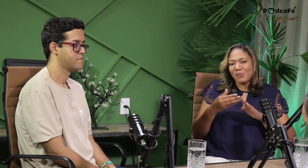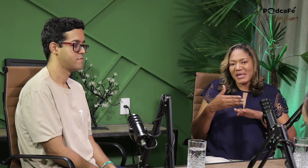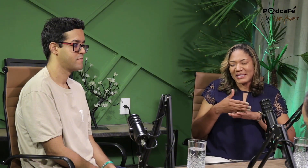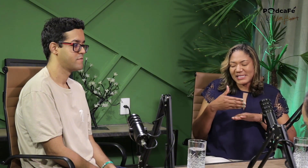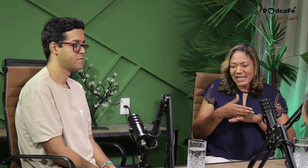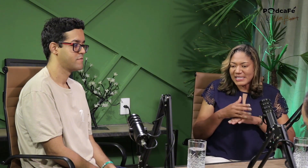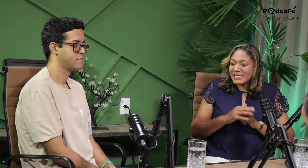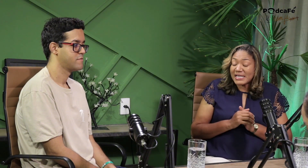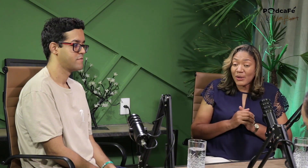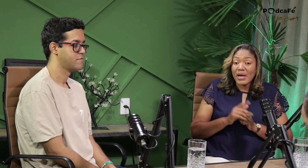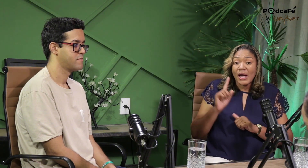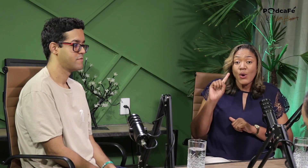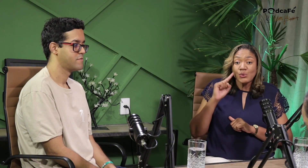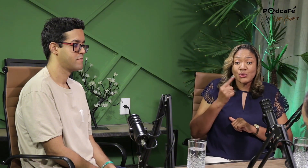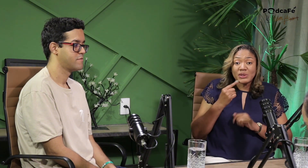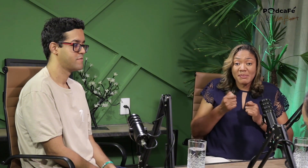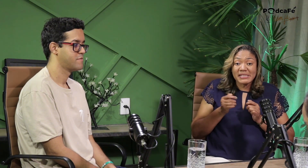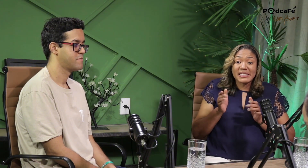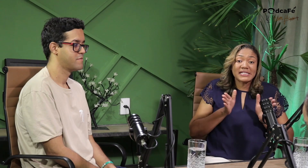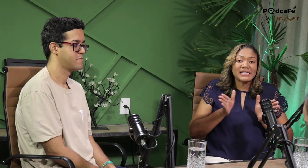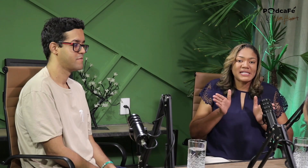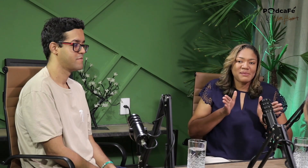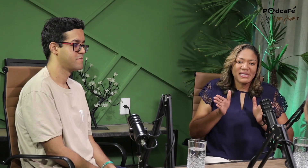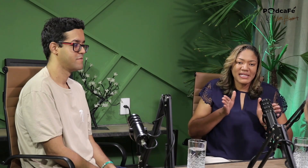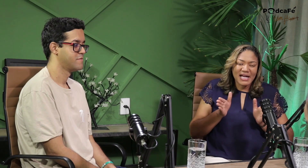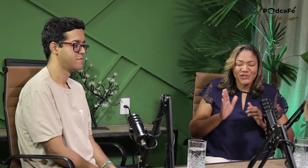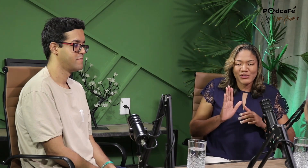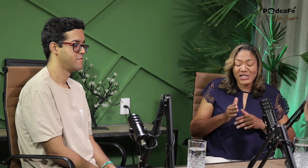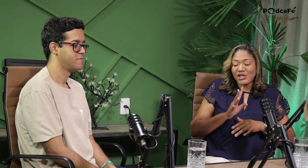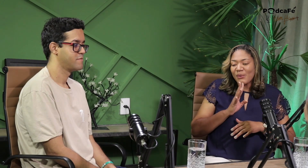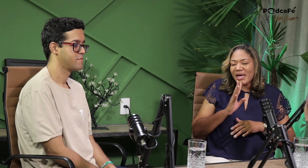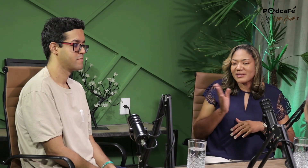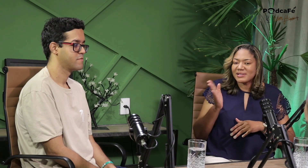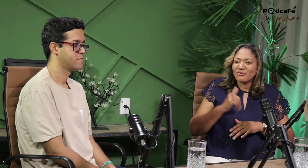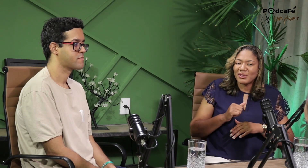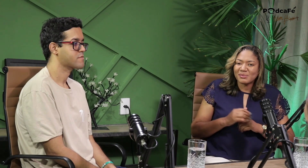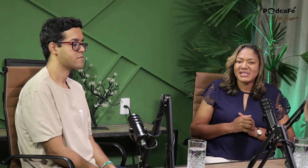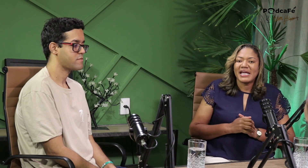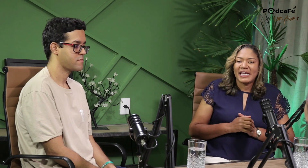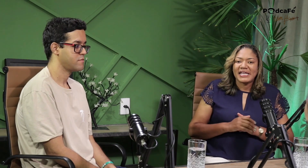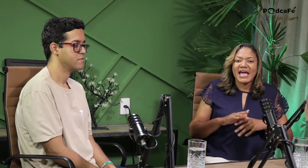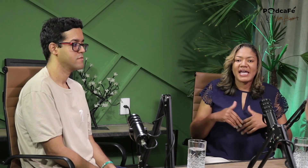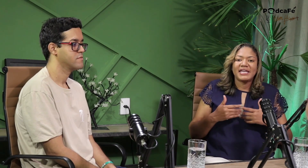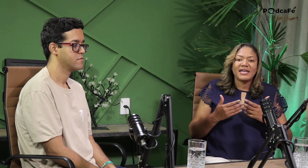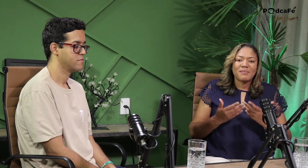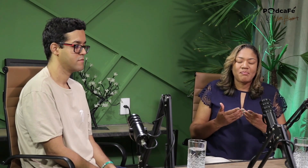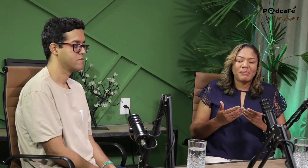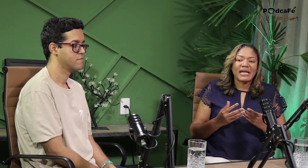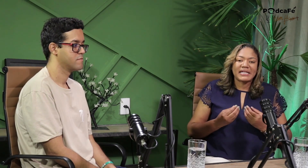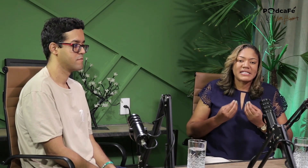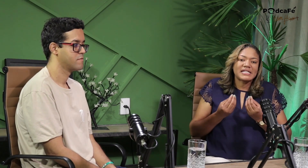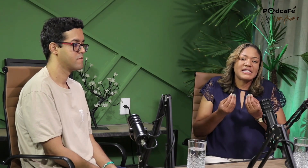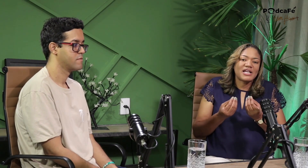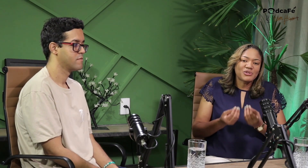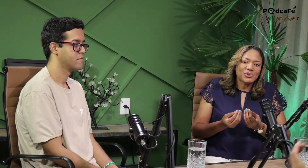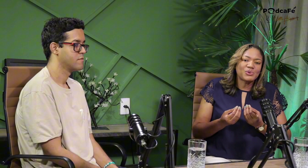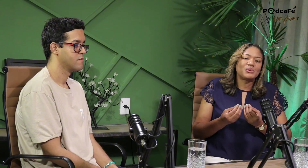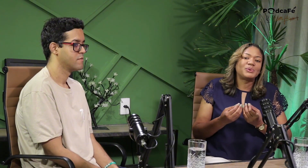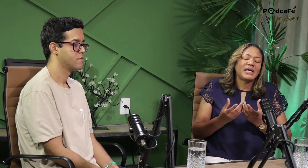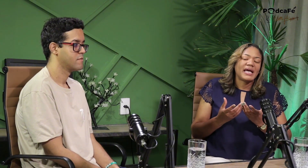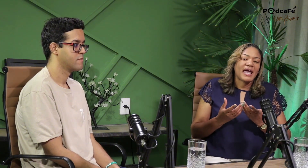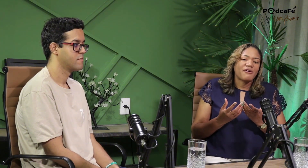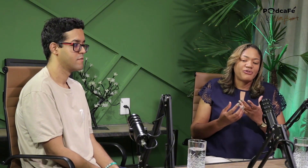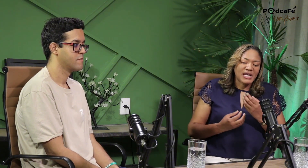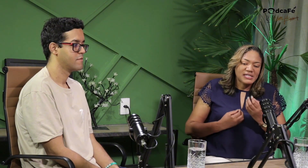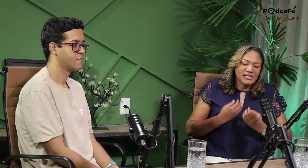igreja de onde eu pertenci, ela disse, não, o surdo ele precisa dessa acessibilidade, você já conhece, então vamos. E aí, pela necessidade do